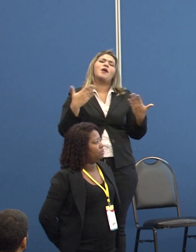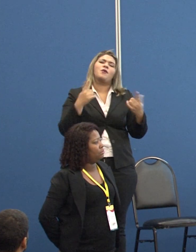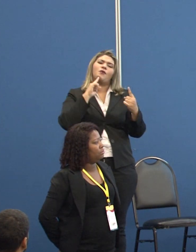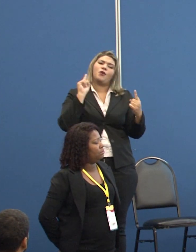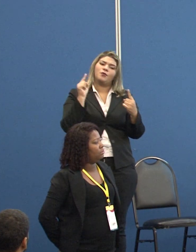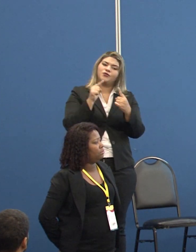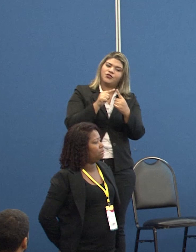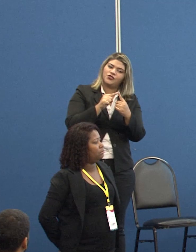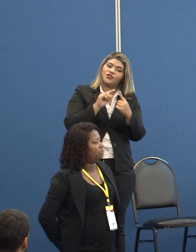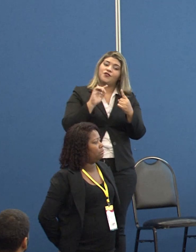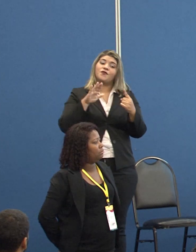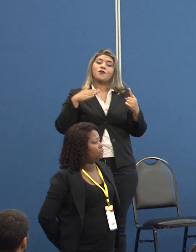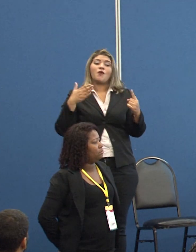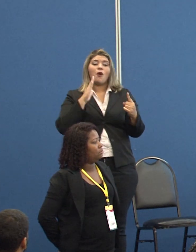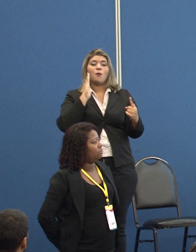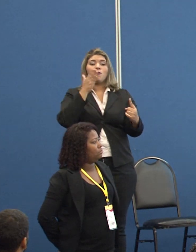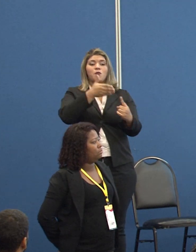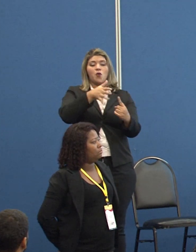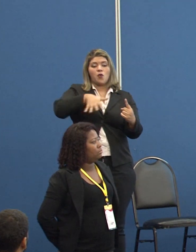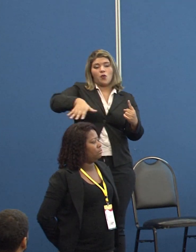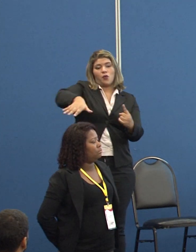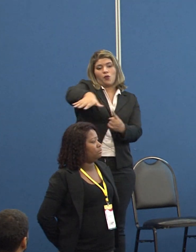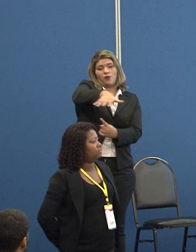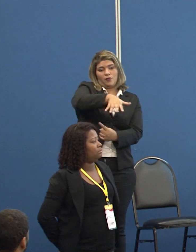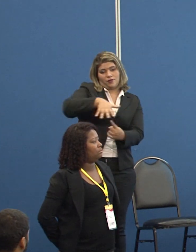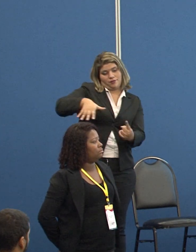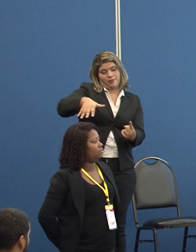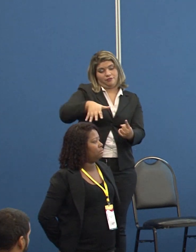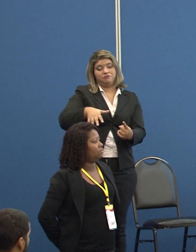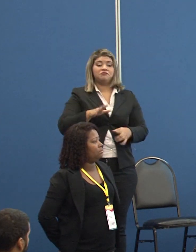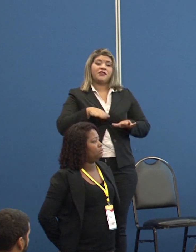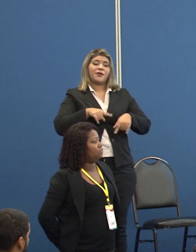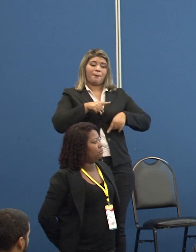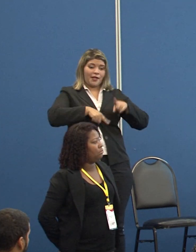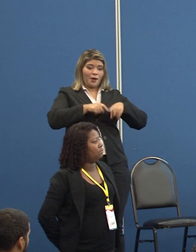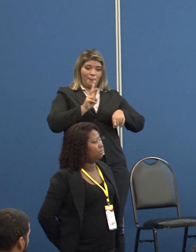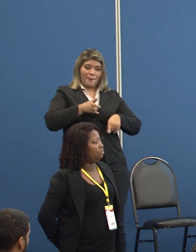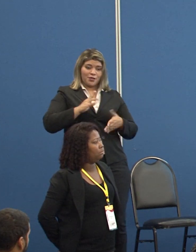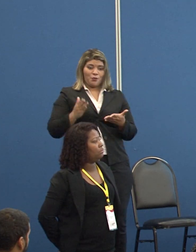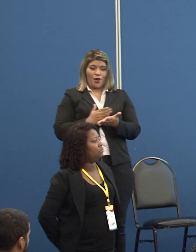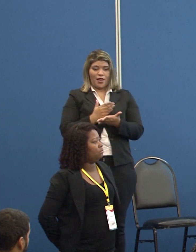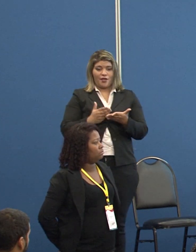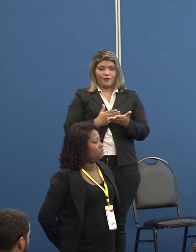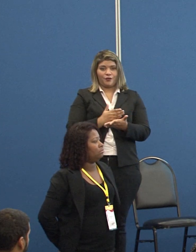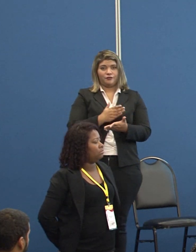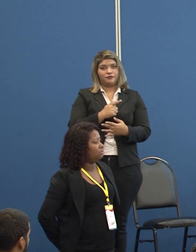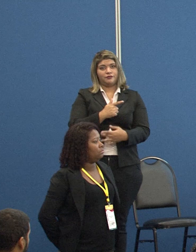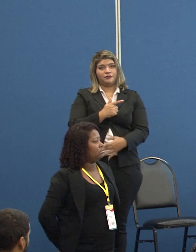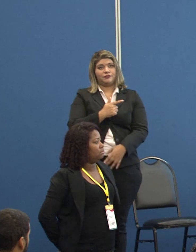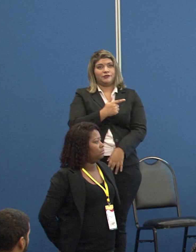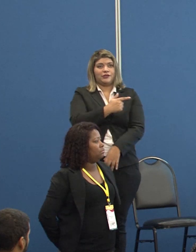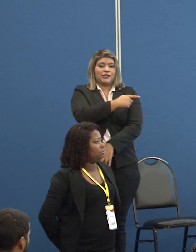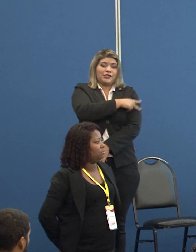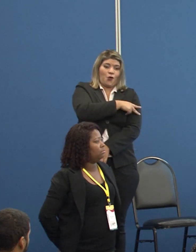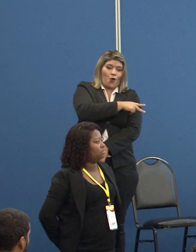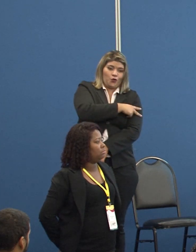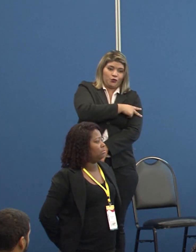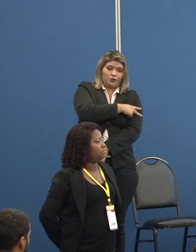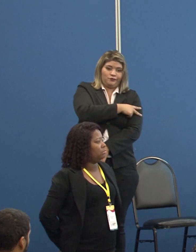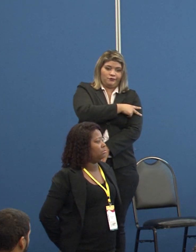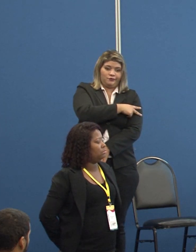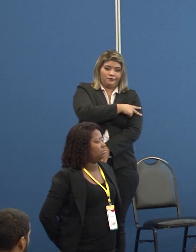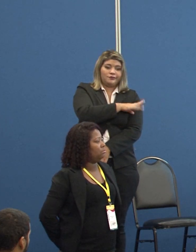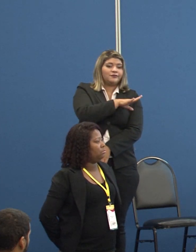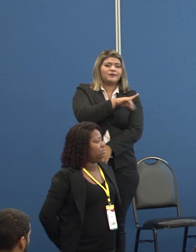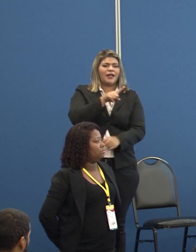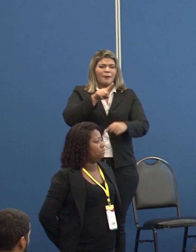meu público-alvo? Porque o mesmo material eu posso usar com um aluno de 2º ano, mas talvez esse